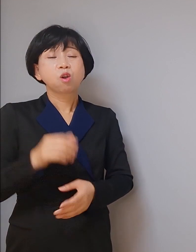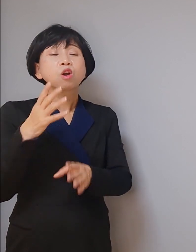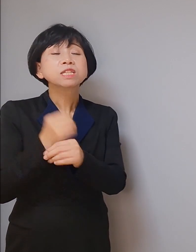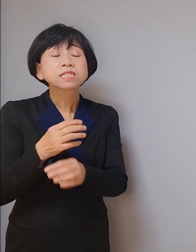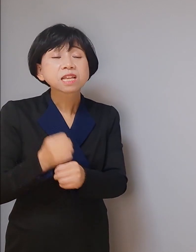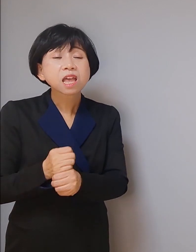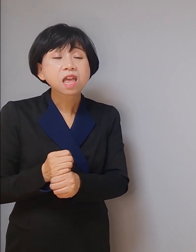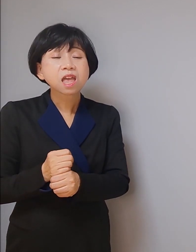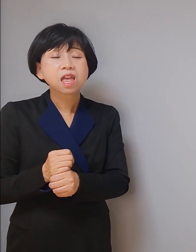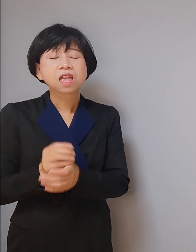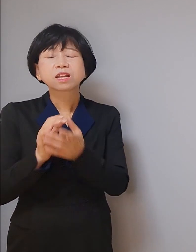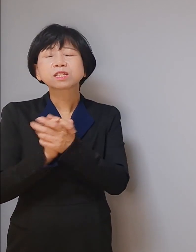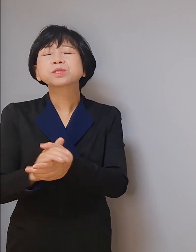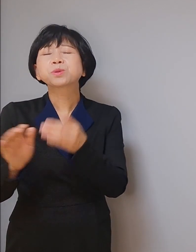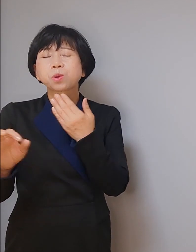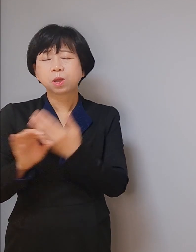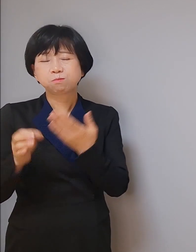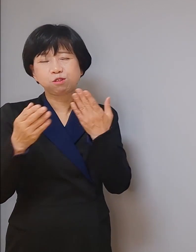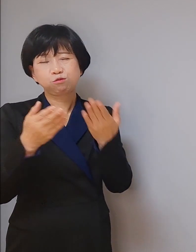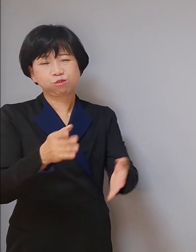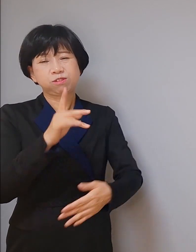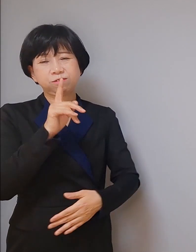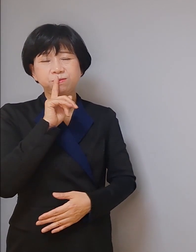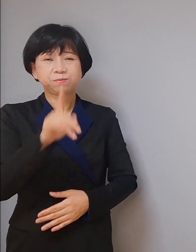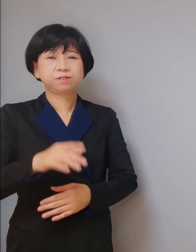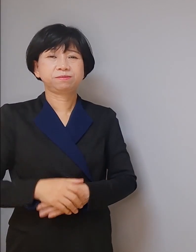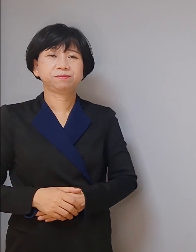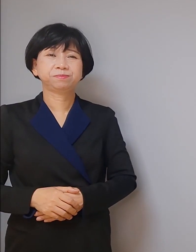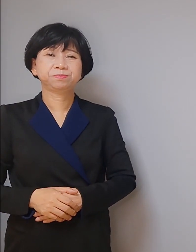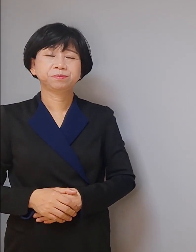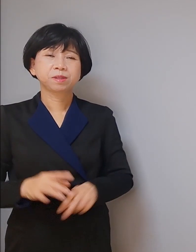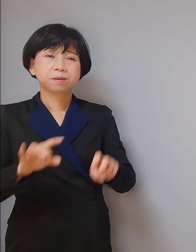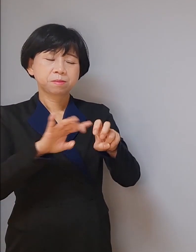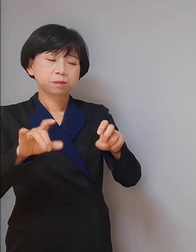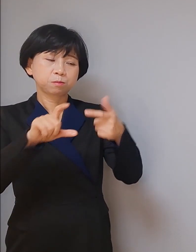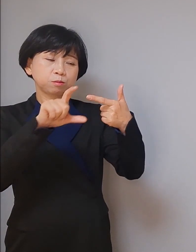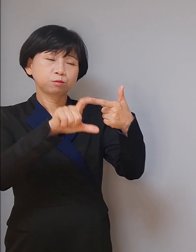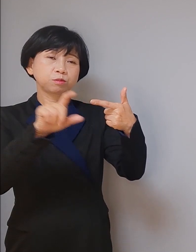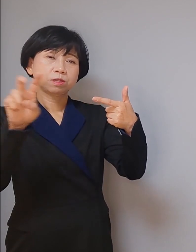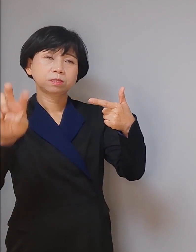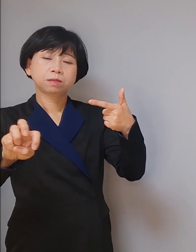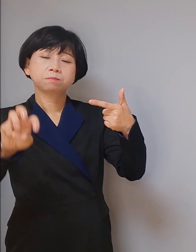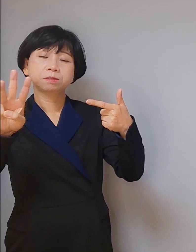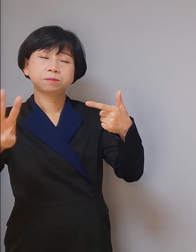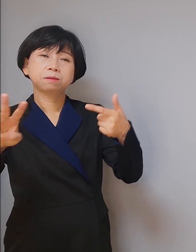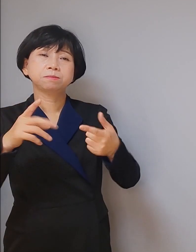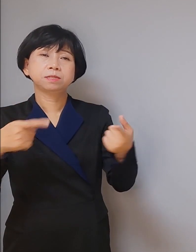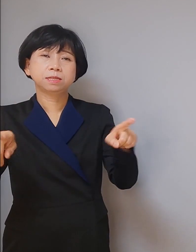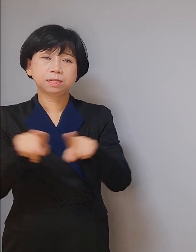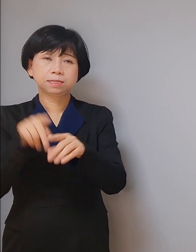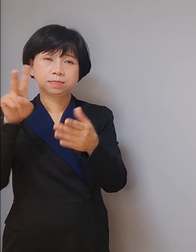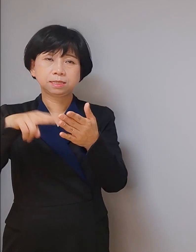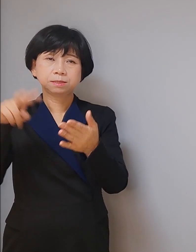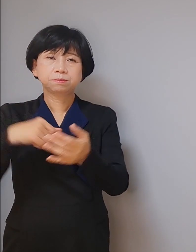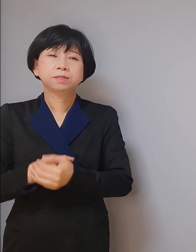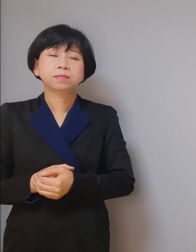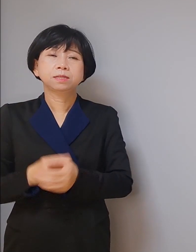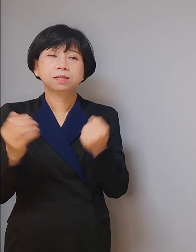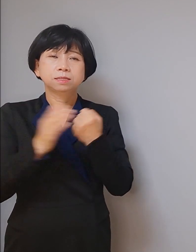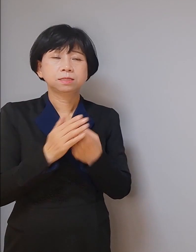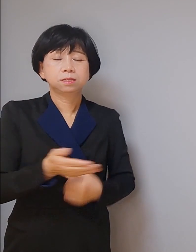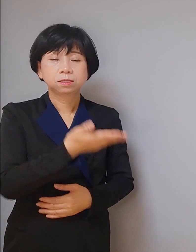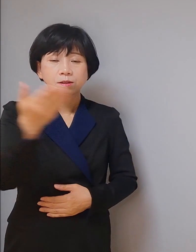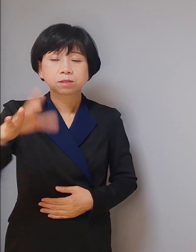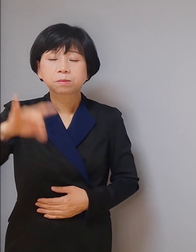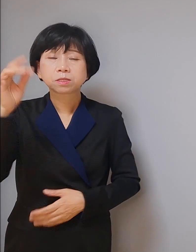다 주신다 말씀하는 거죠. 마태복음 6장 33절 한번 더 볼까요? 같이 한번 읽어봅니다. 그런즉 너희는